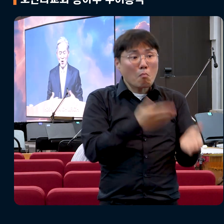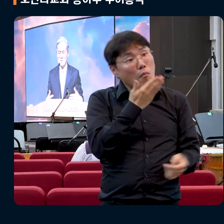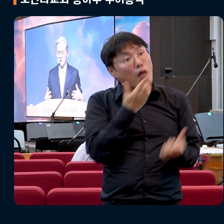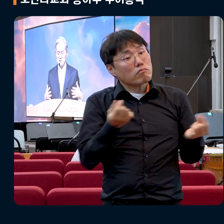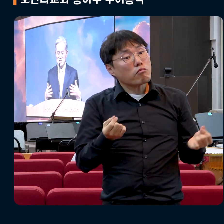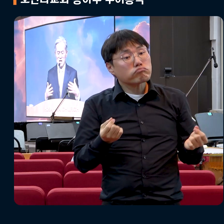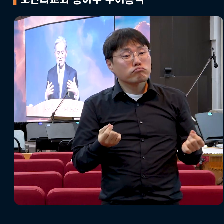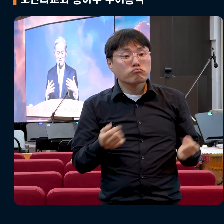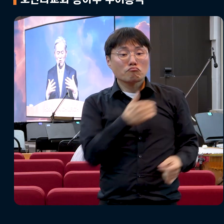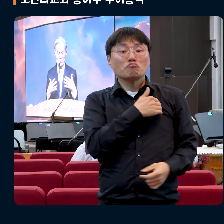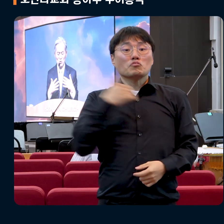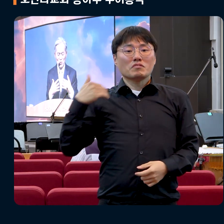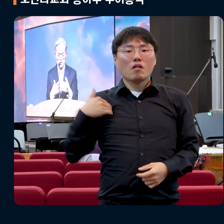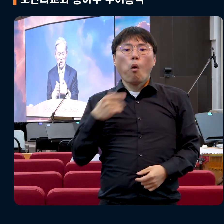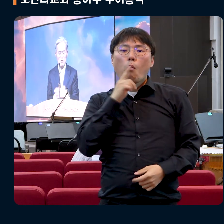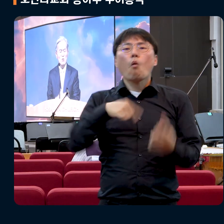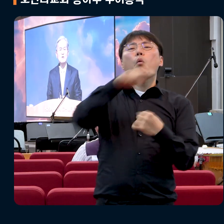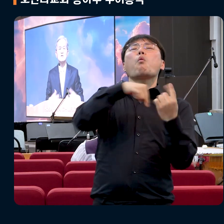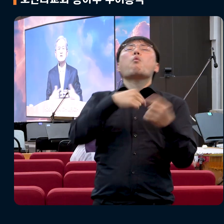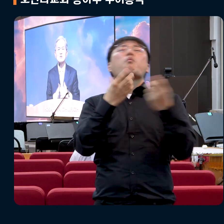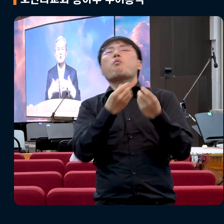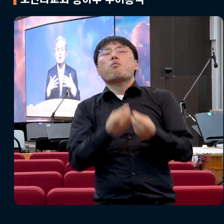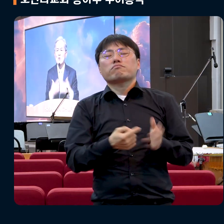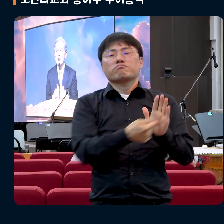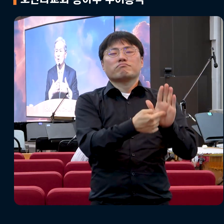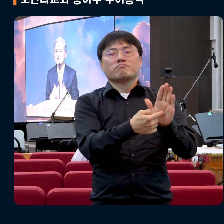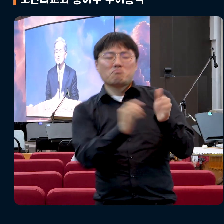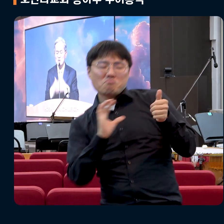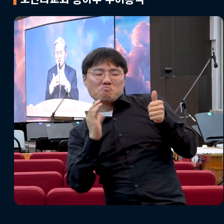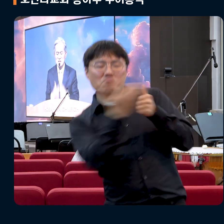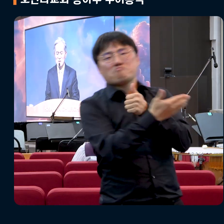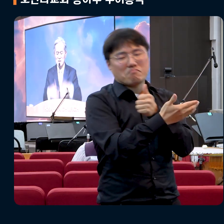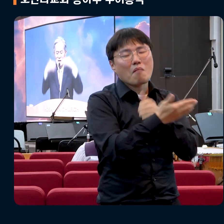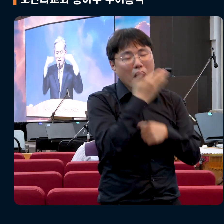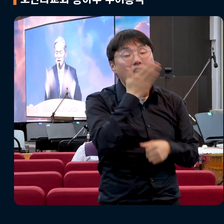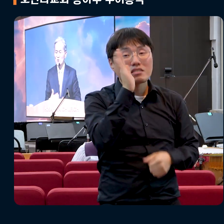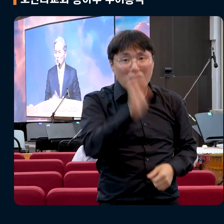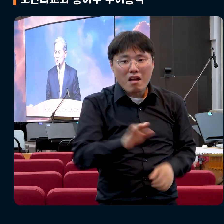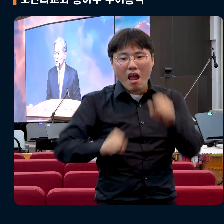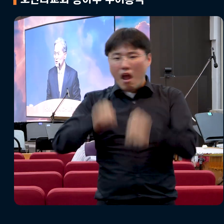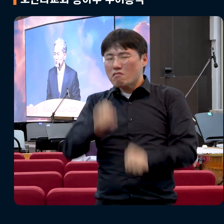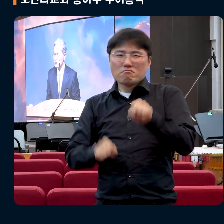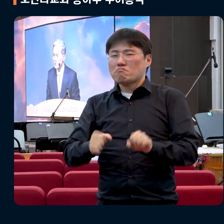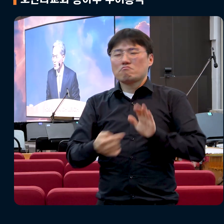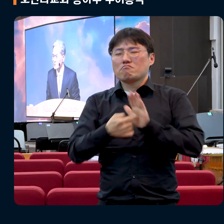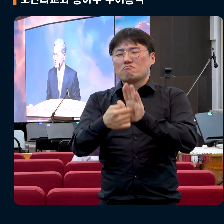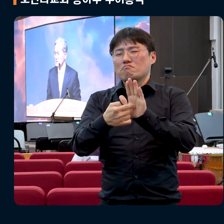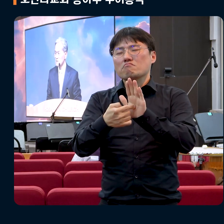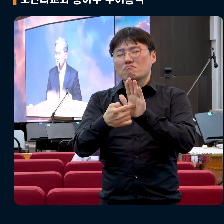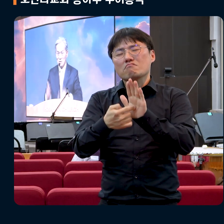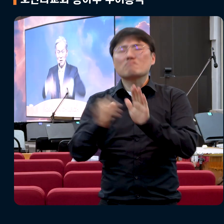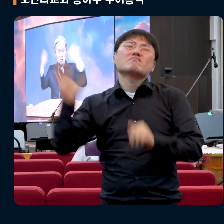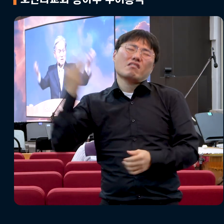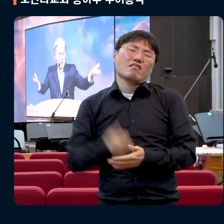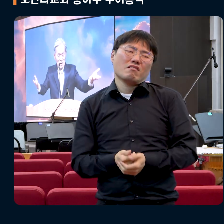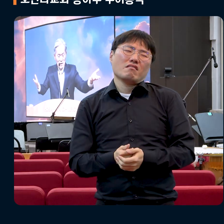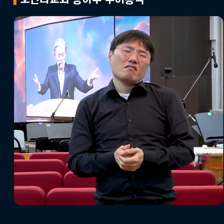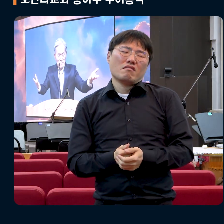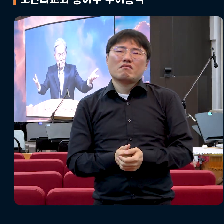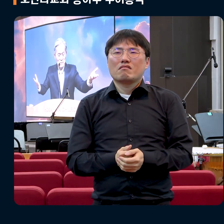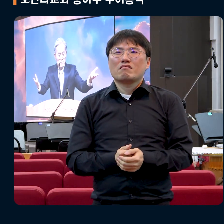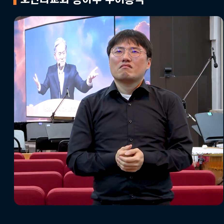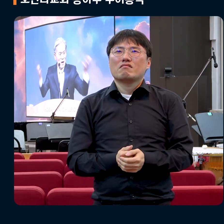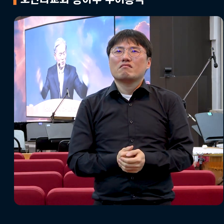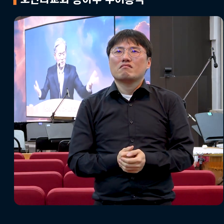있죠. 얼마든지 자기 궤변으로 포장하고 스스로 왜곡할 수 있지만 행동은 절대 그럴 수가 없다.